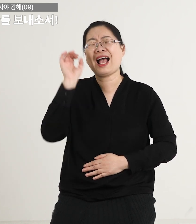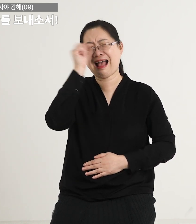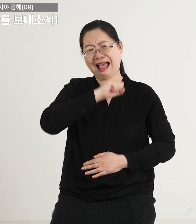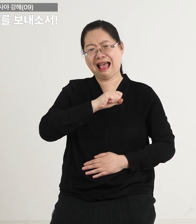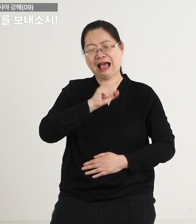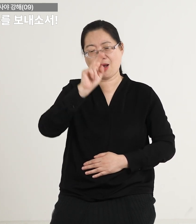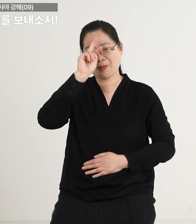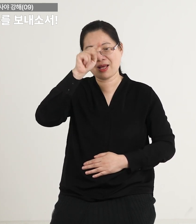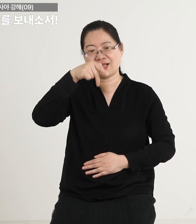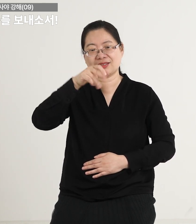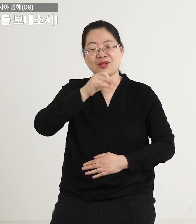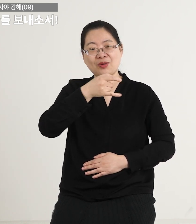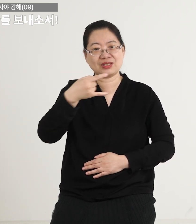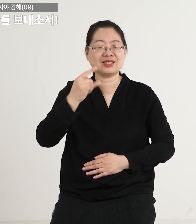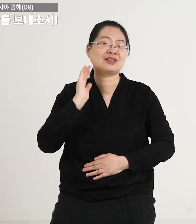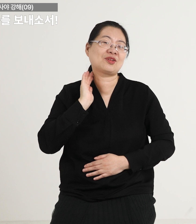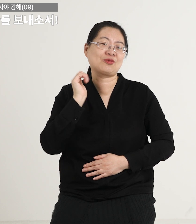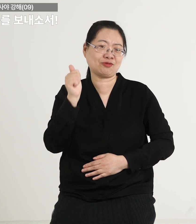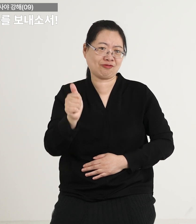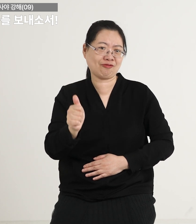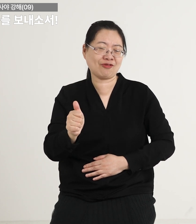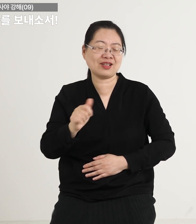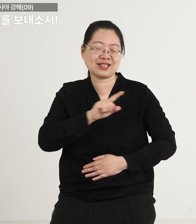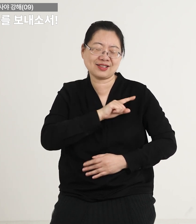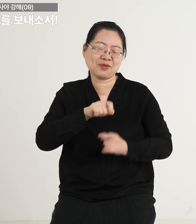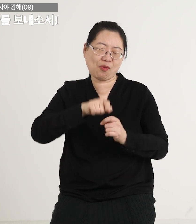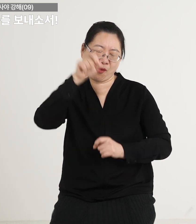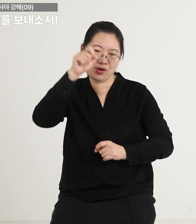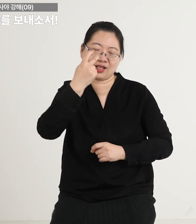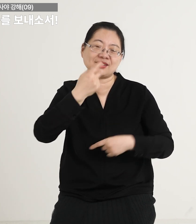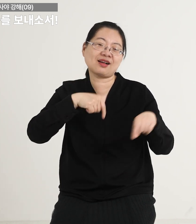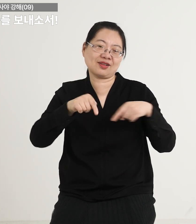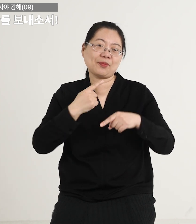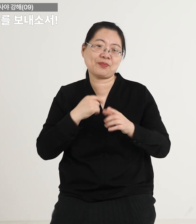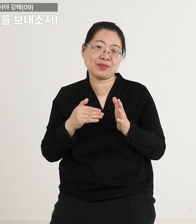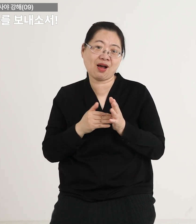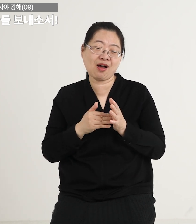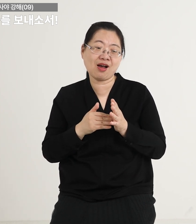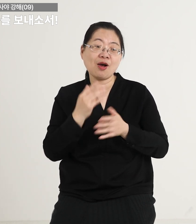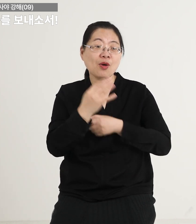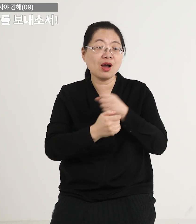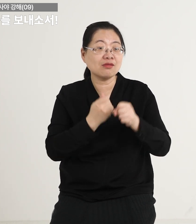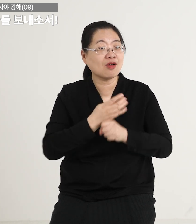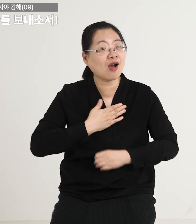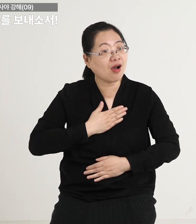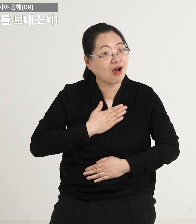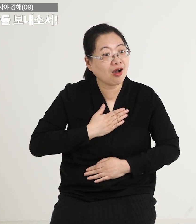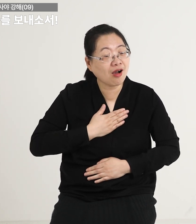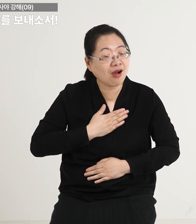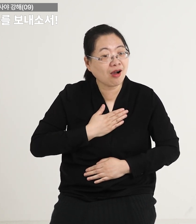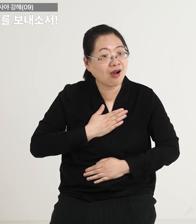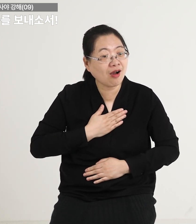박정희 대통령. 맞아요. 박정희 대통령. 몇 년 했는지 혹시 아세요?